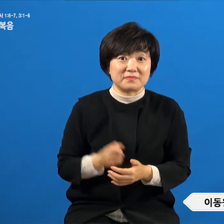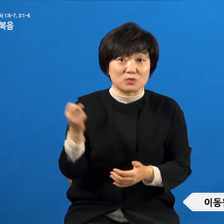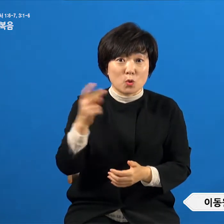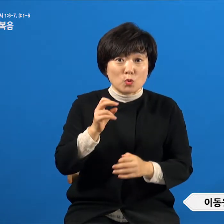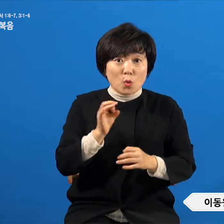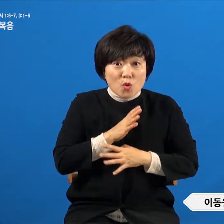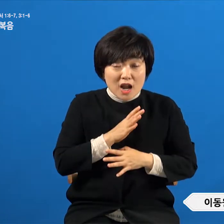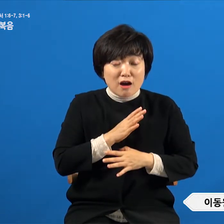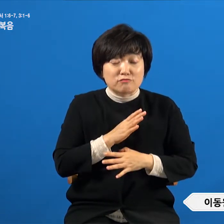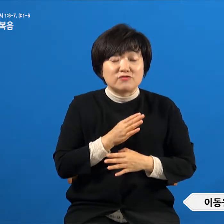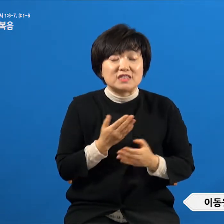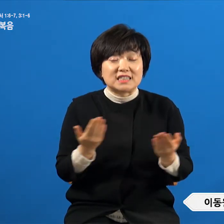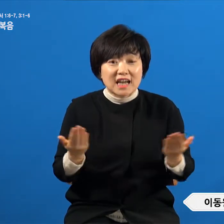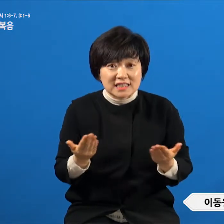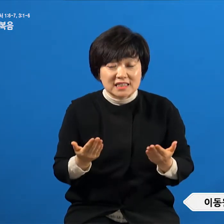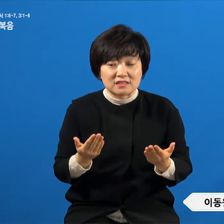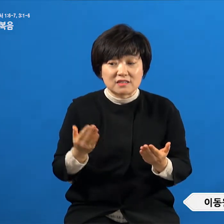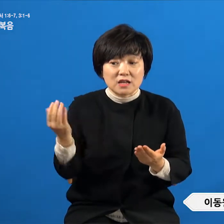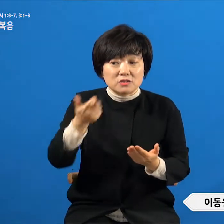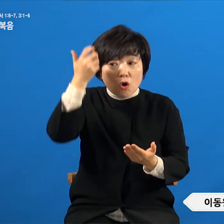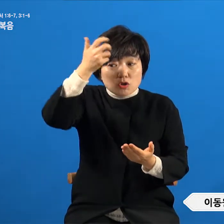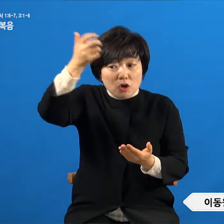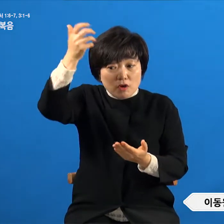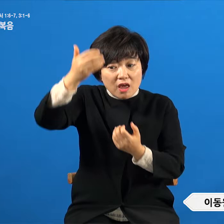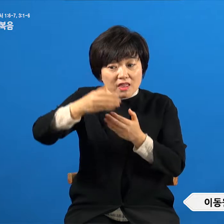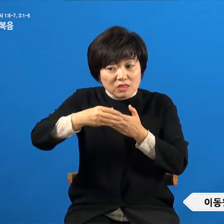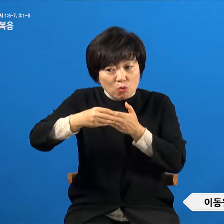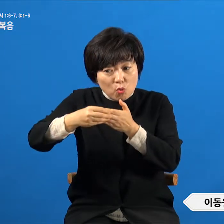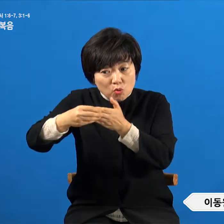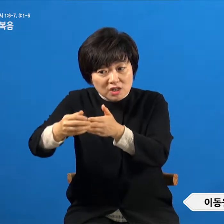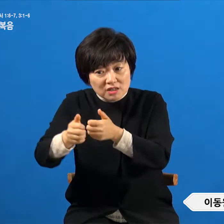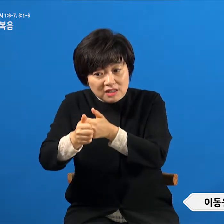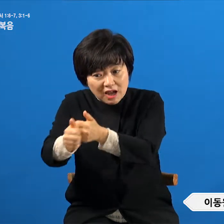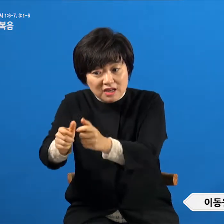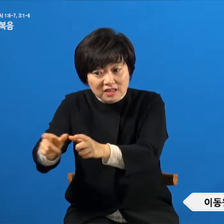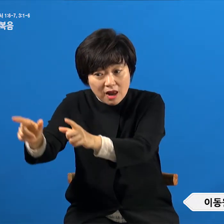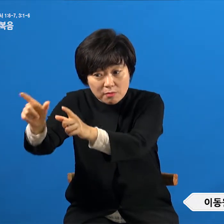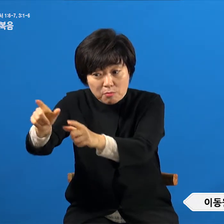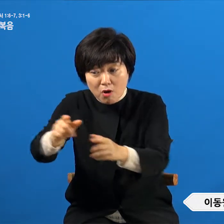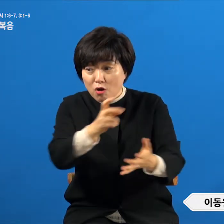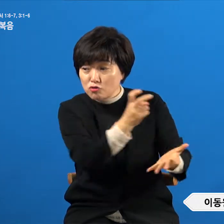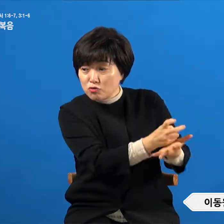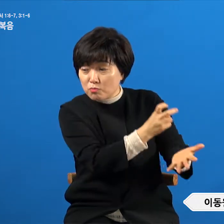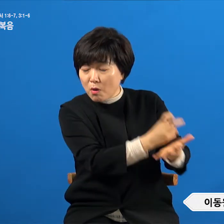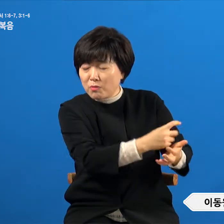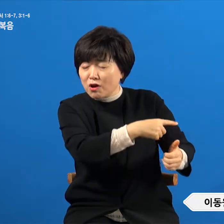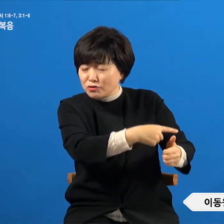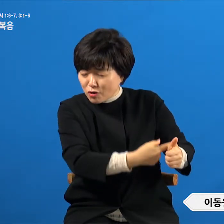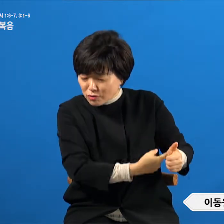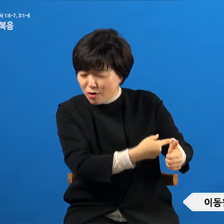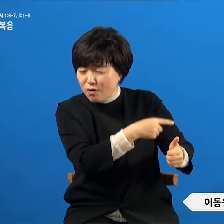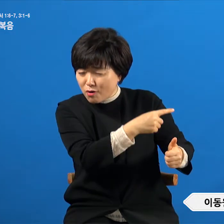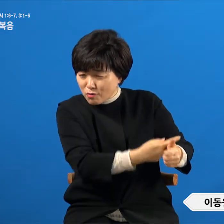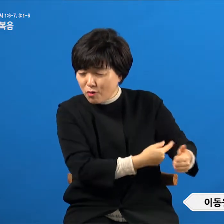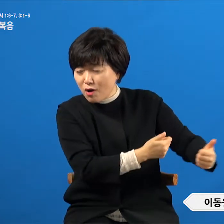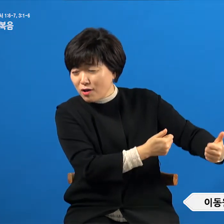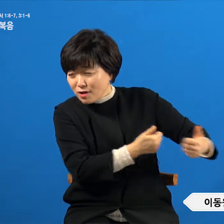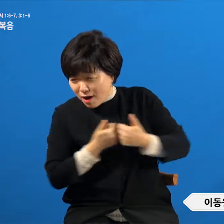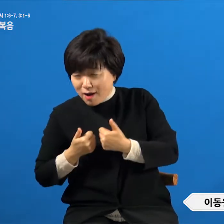그리고 놀라운 사실은 이 성령의 인도를 따라 살다 보면 율법은 저절로 지켜진다는 것입니다.